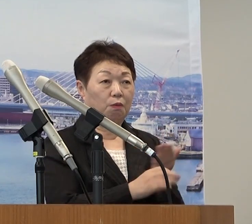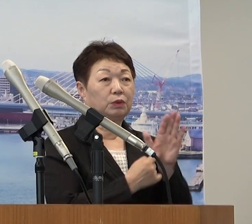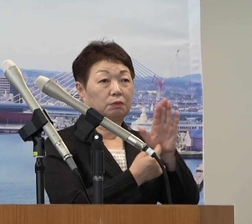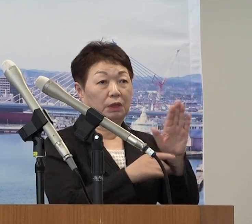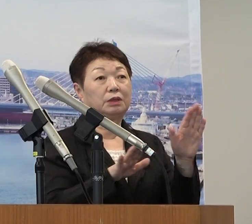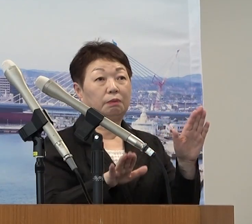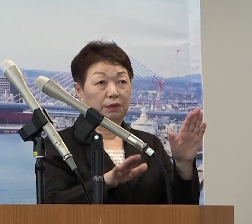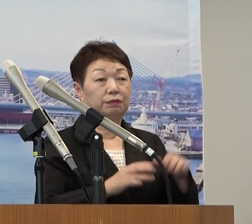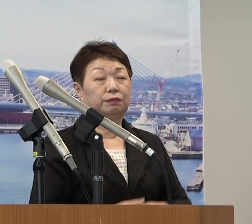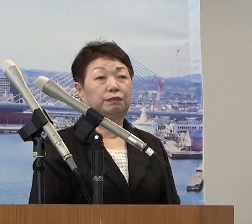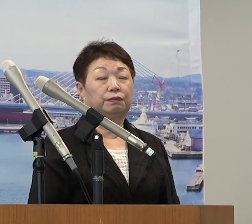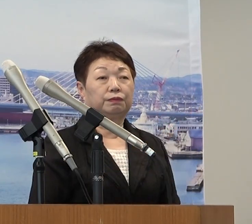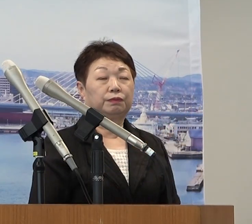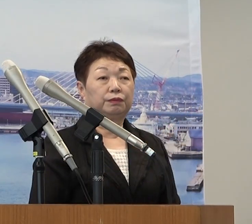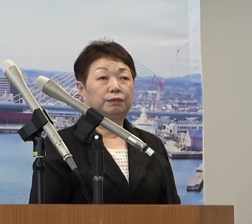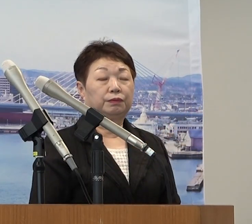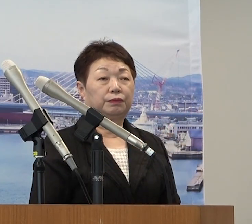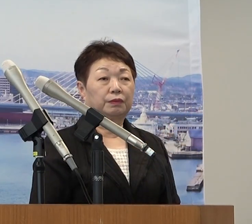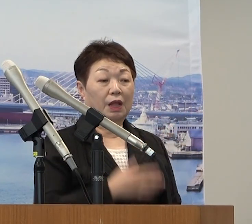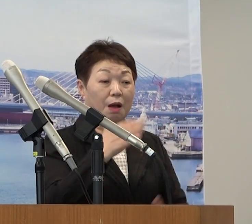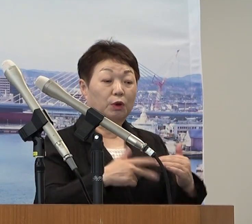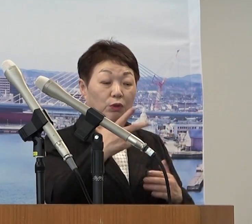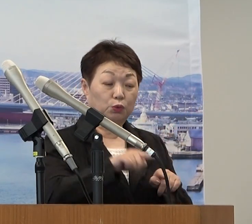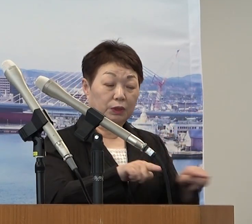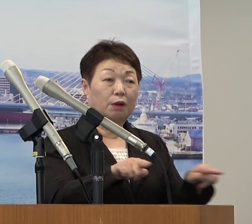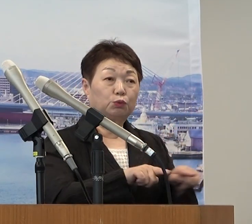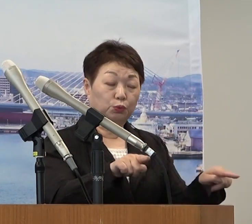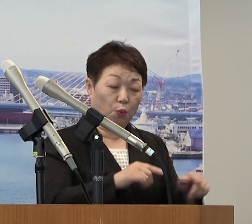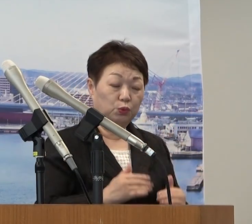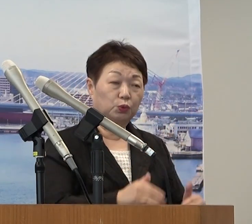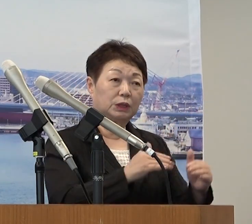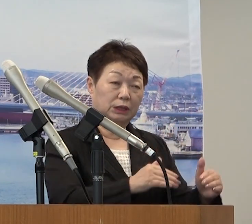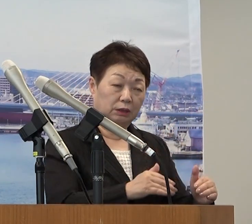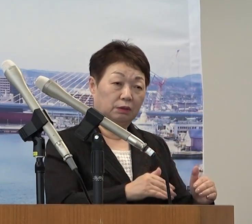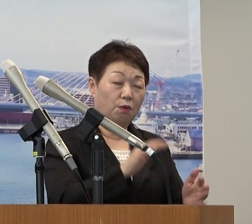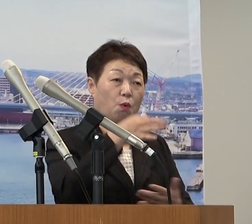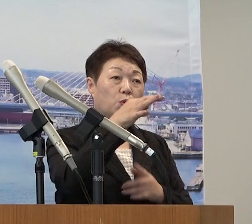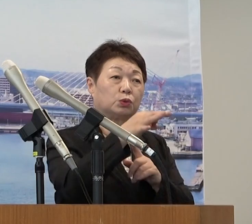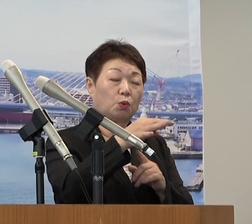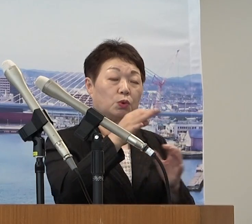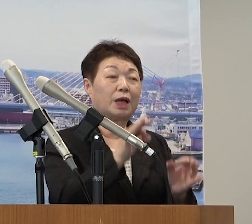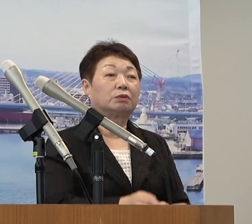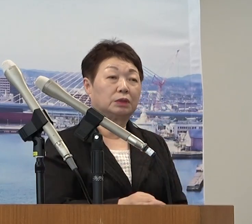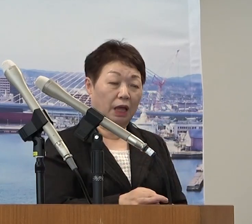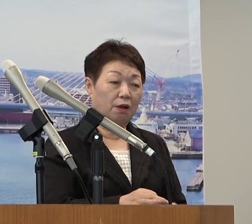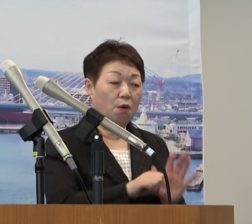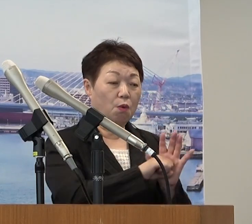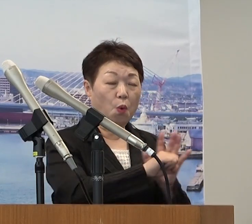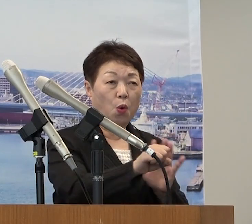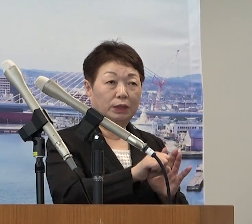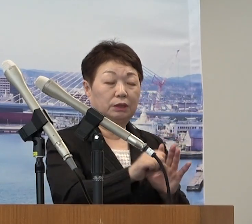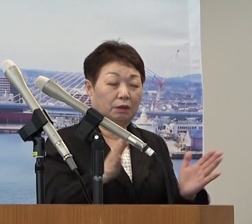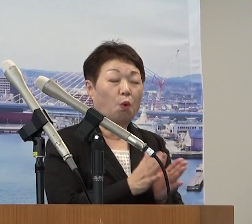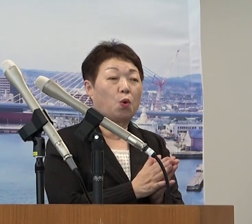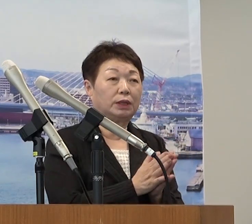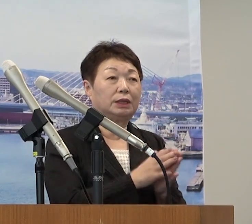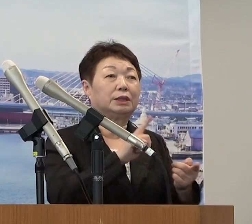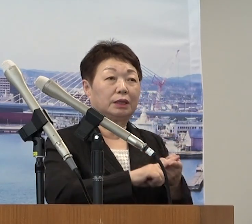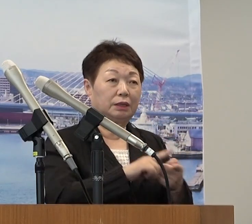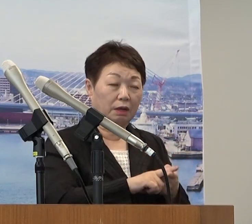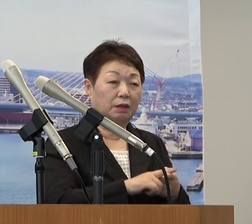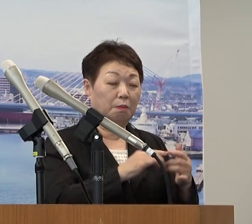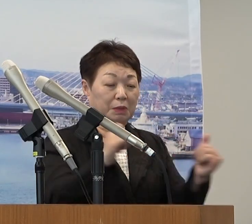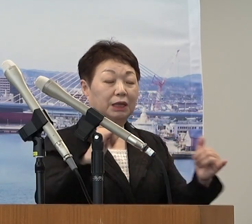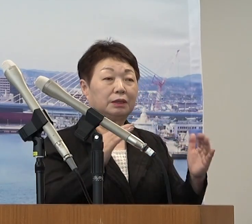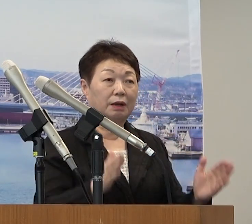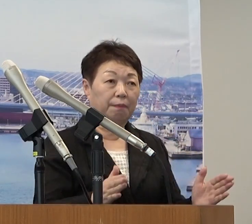。市の施策の推進やコスト削減合理化につながる実証実験や民間の活